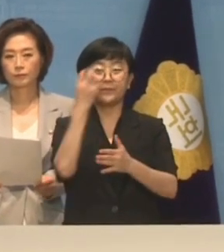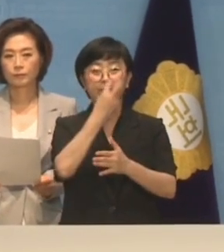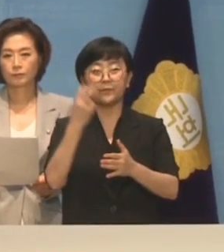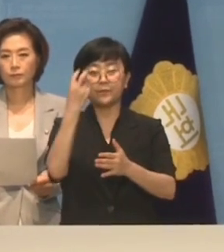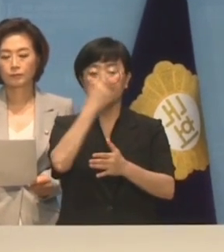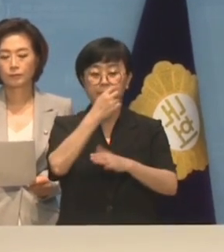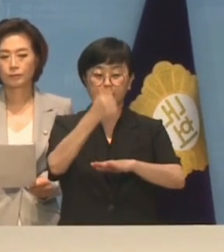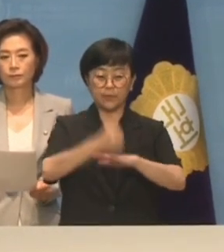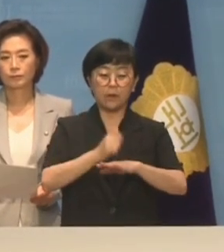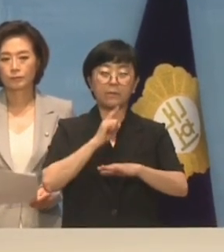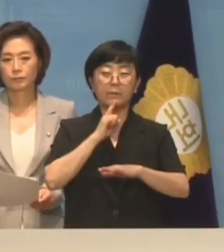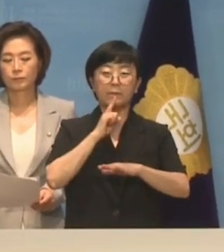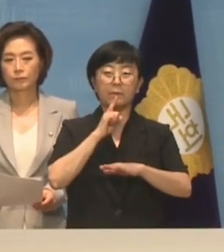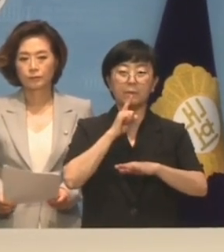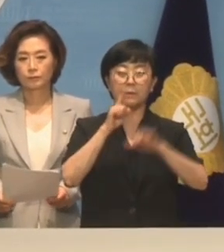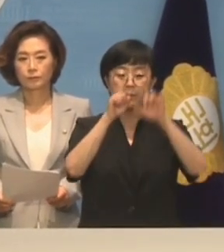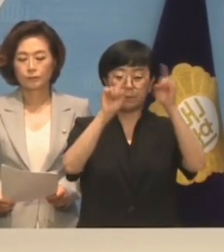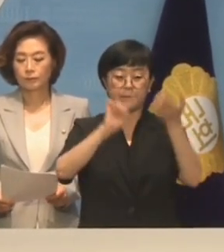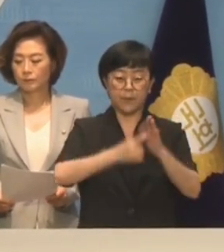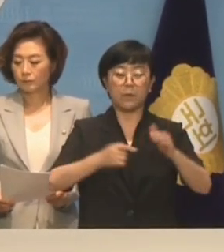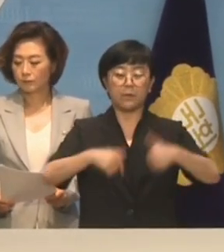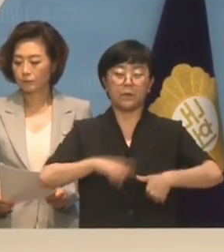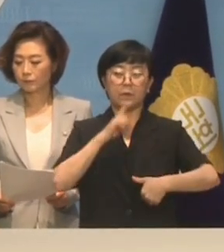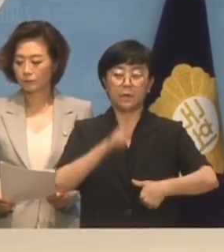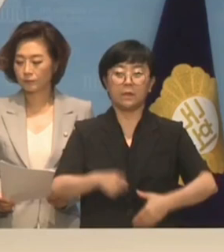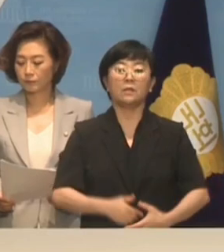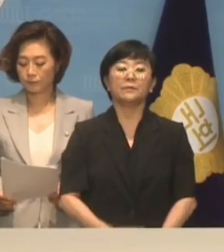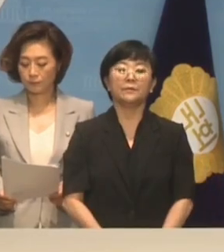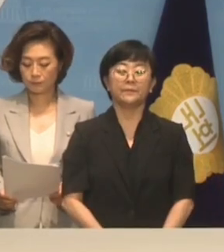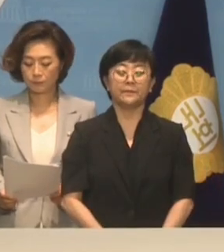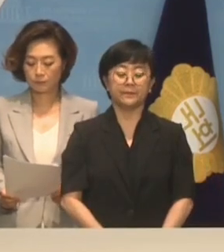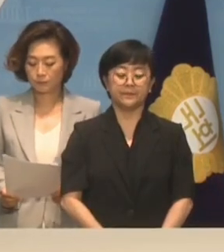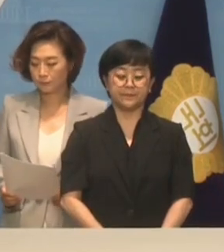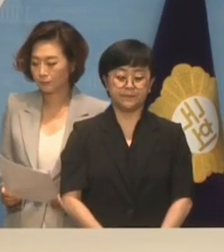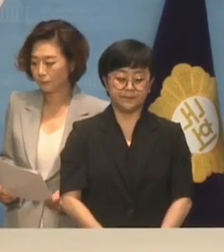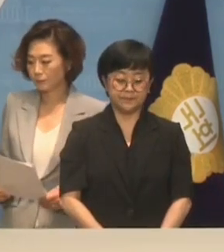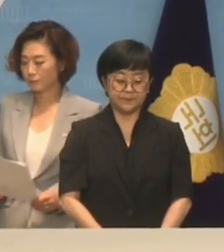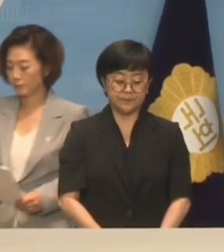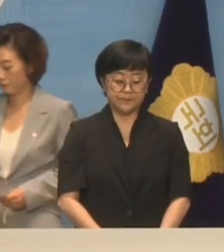조사와 그 결과 발표가 있어야 된다 이렇게 다시 한번 말씀드립니다.